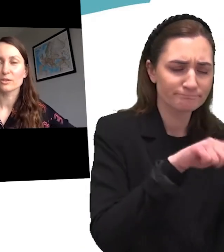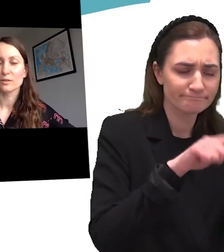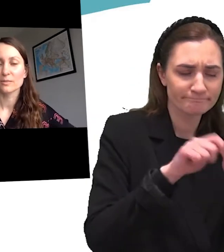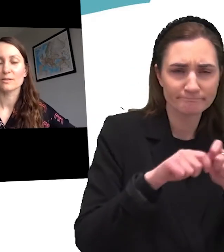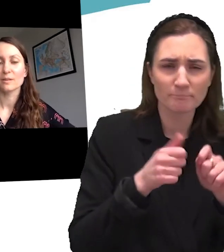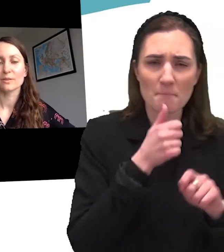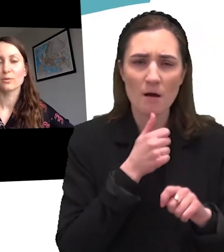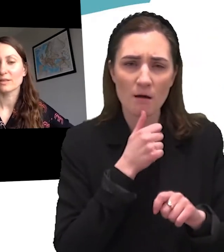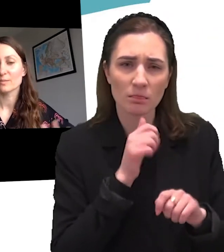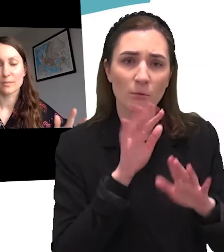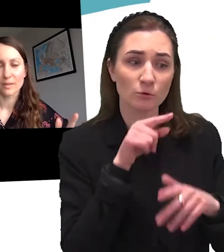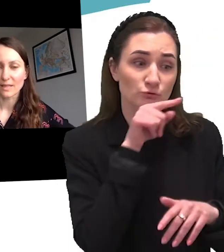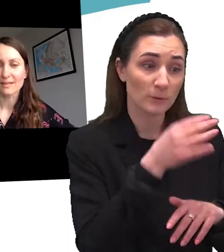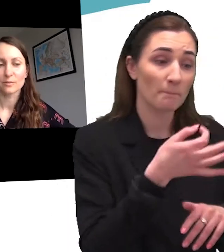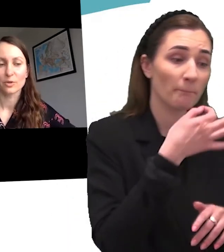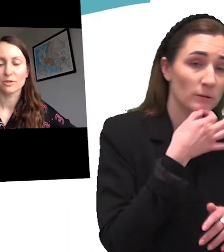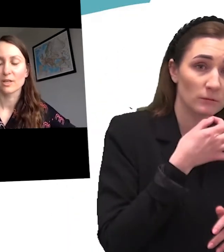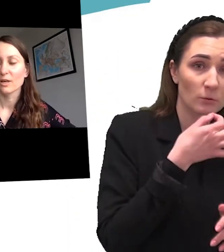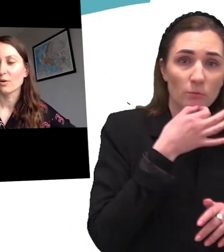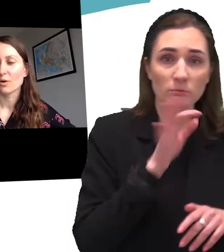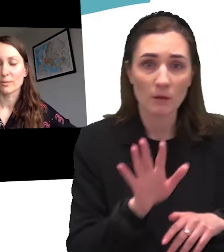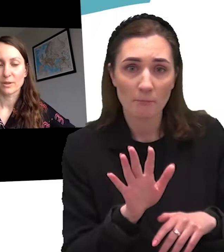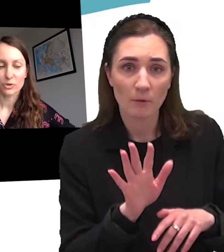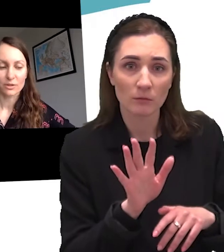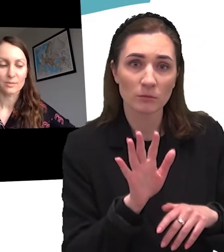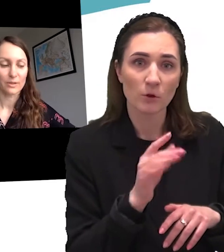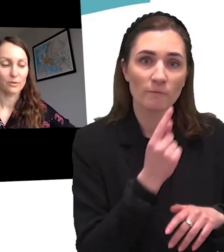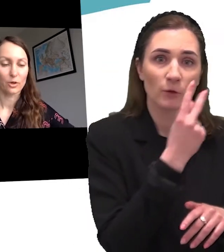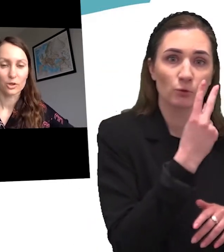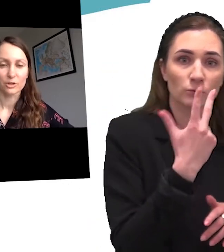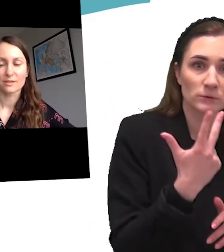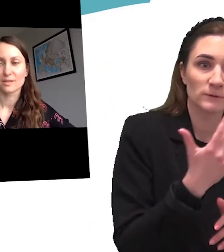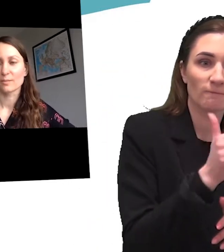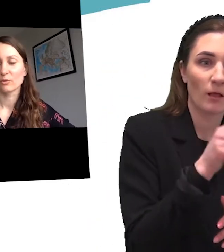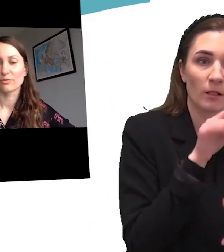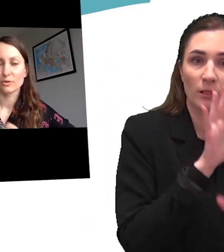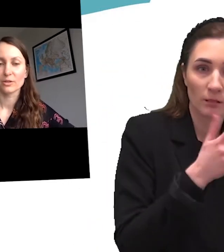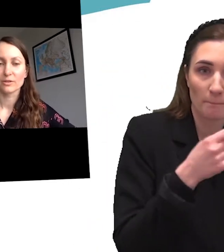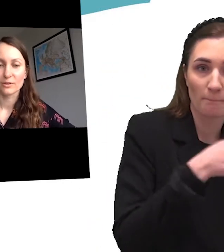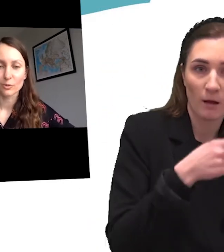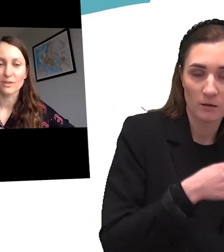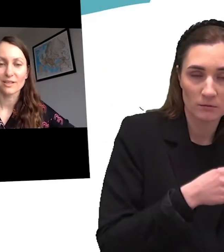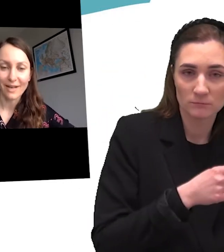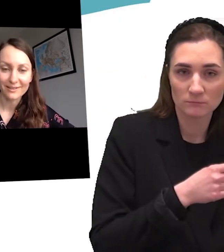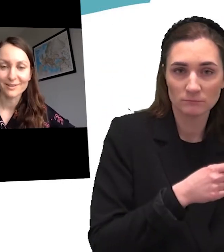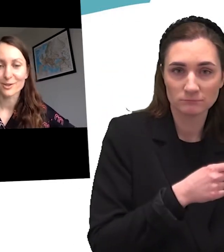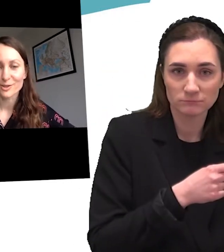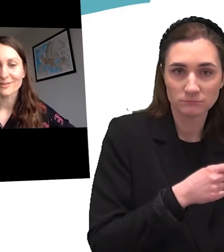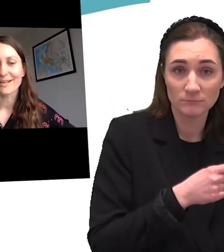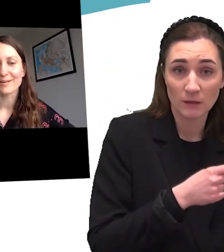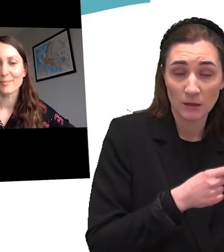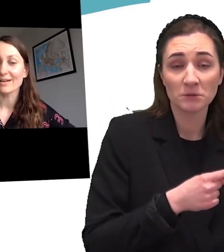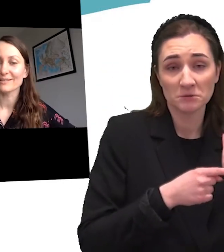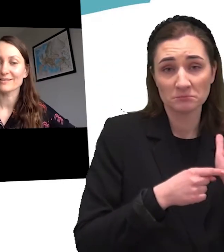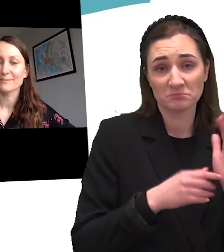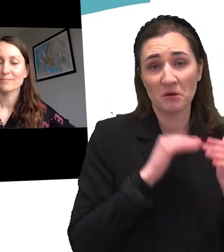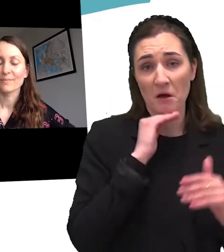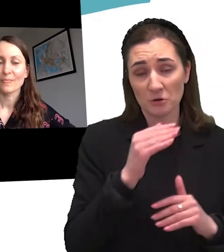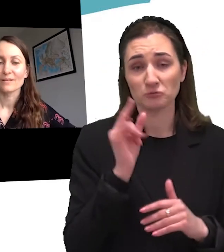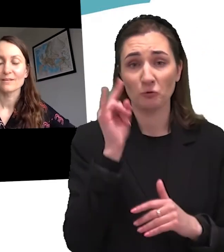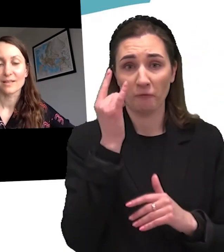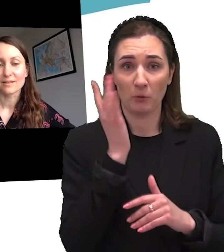tai yra žaidimas ir labai daug eksperimentavimo ir o kaip tau šitas patiko ar šitas, arba nuo vieno iki trijų, kiek vertini šitą